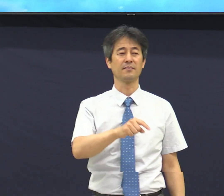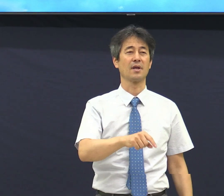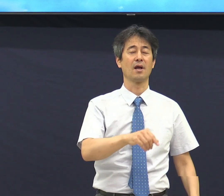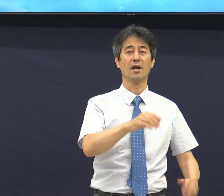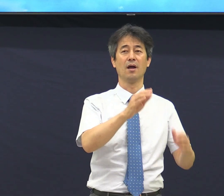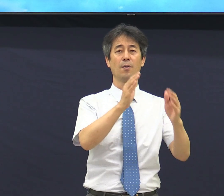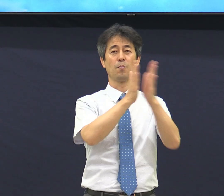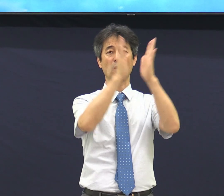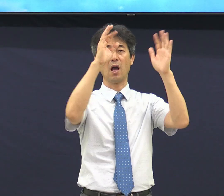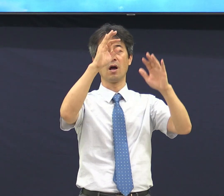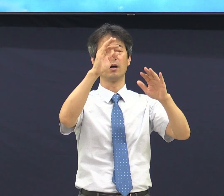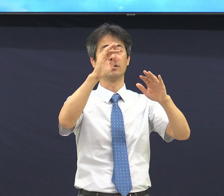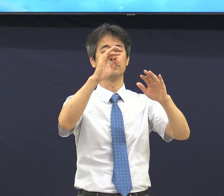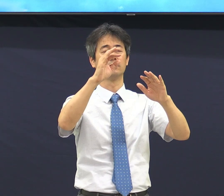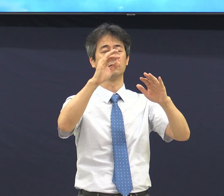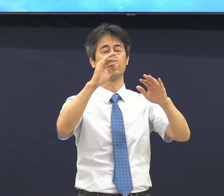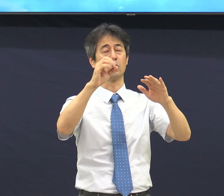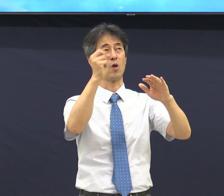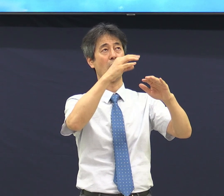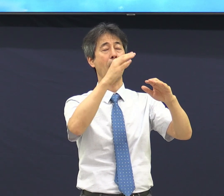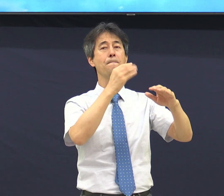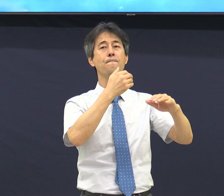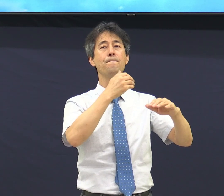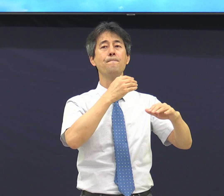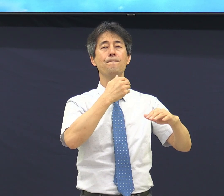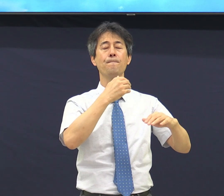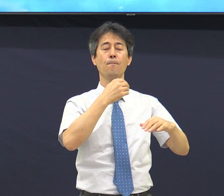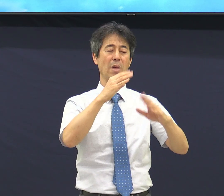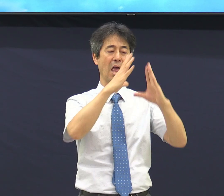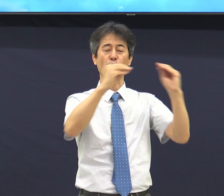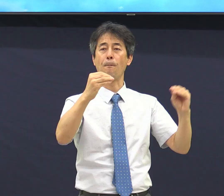그들에게 모세를 보내셨고, 모세가